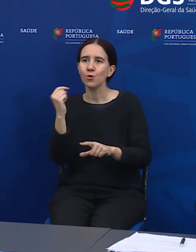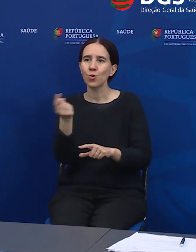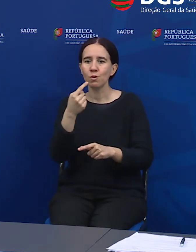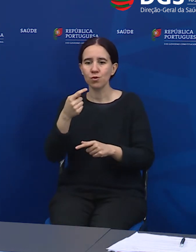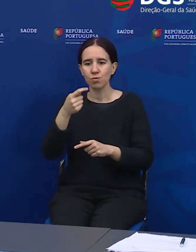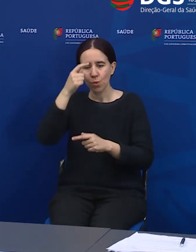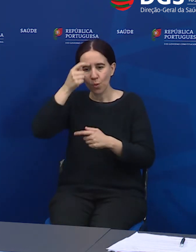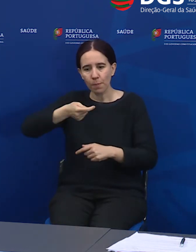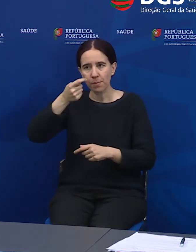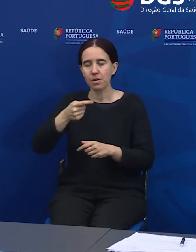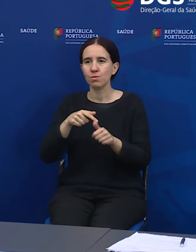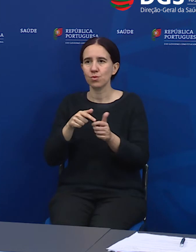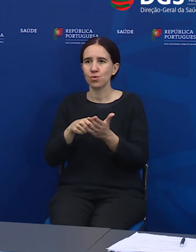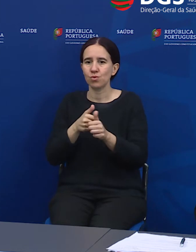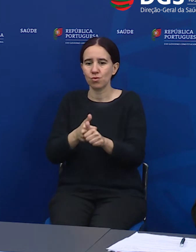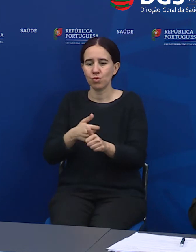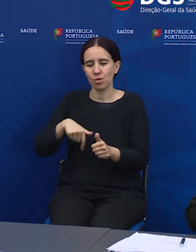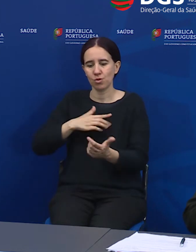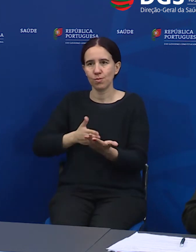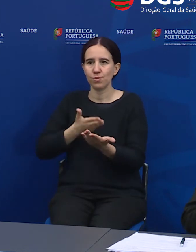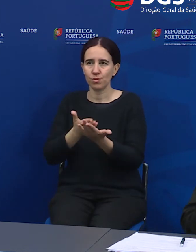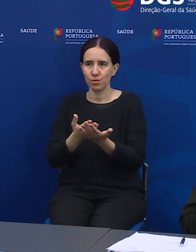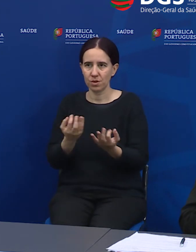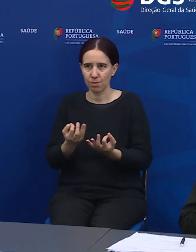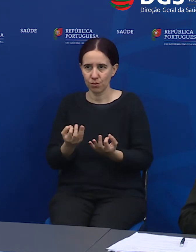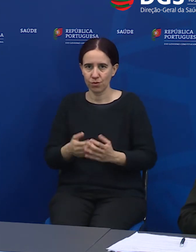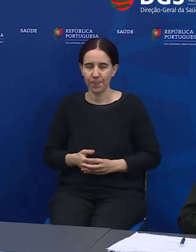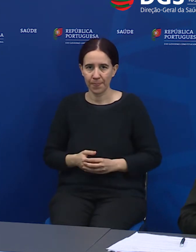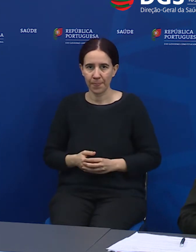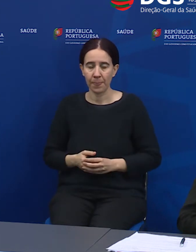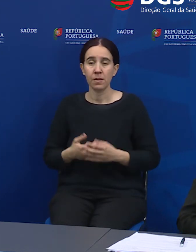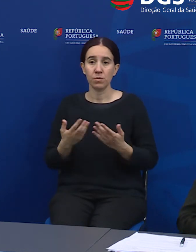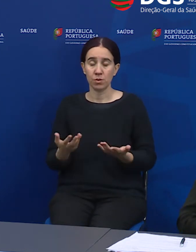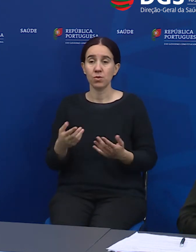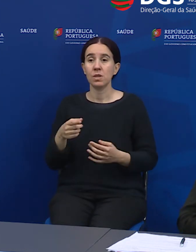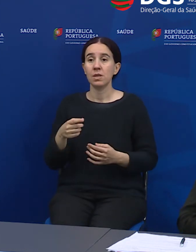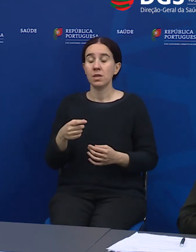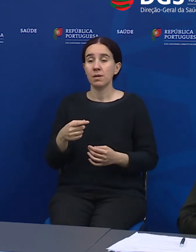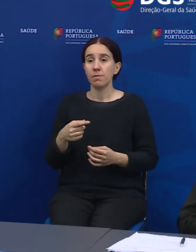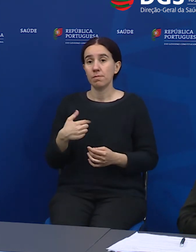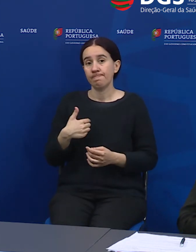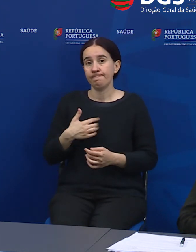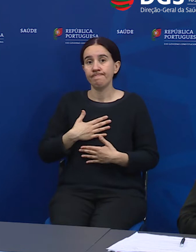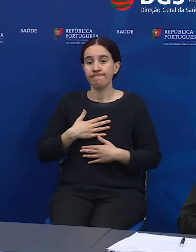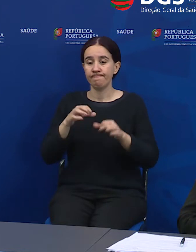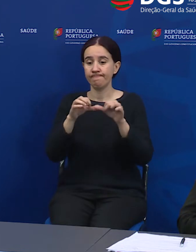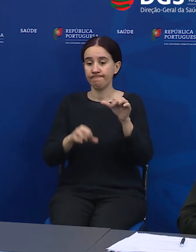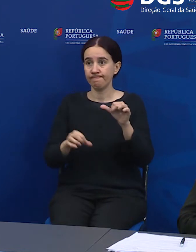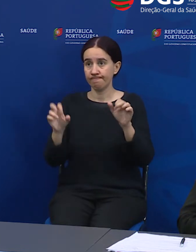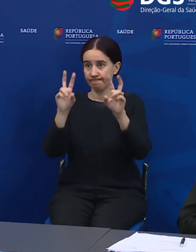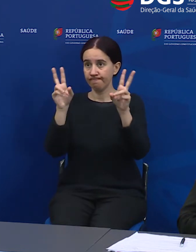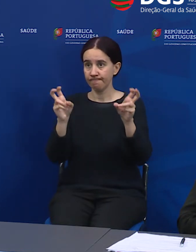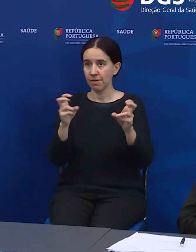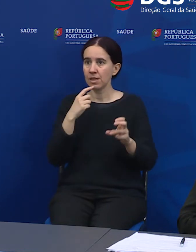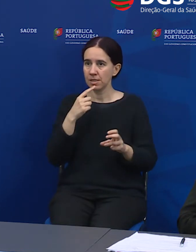todos cumprirmos aquilo que nos propusemos e portanto a minha a minha afirmação elas são